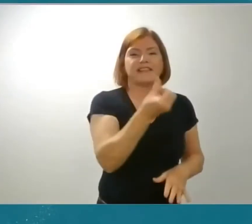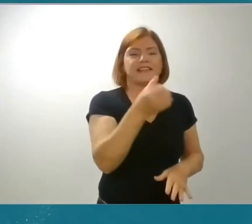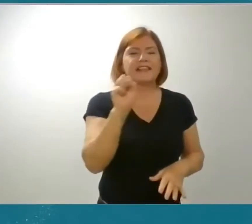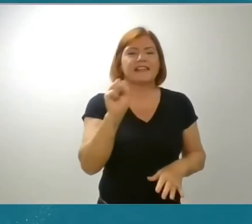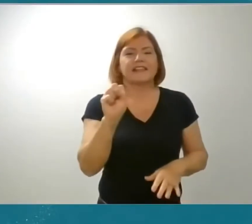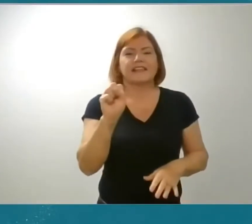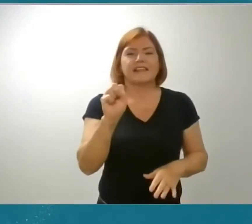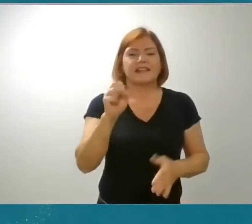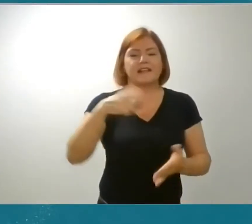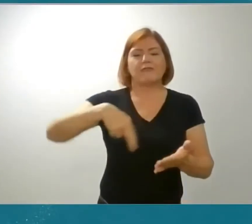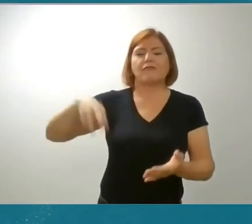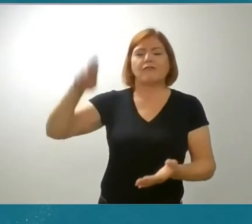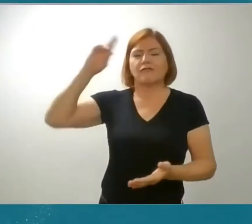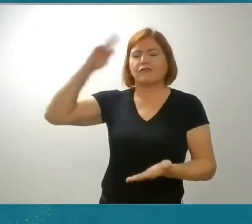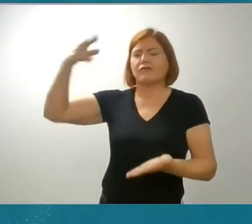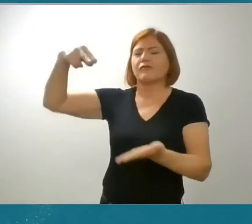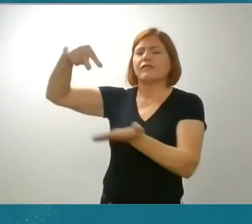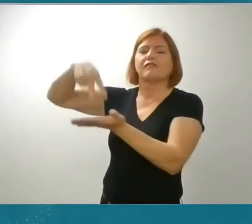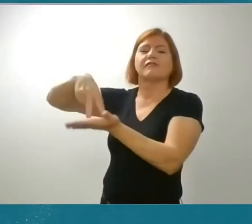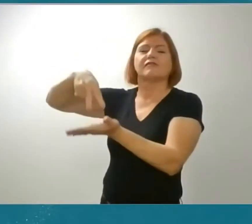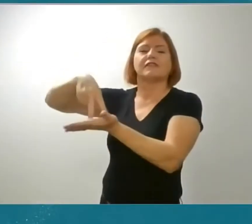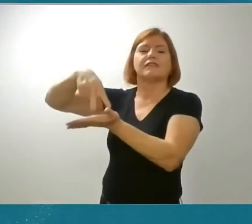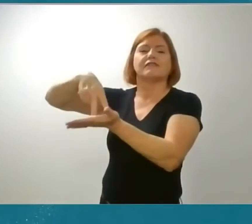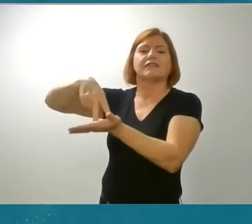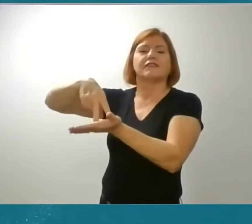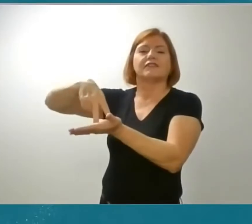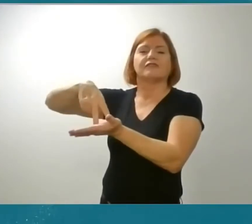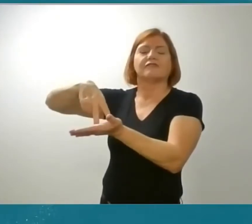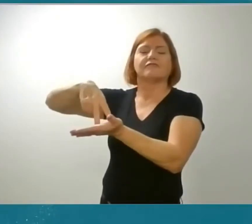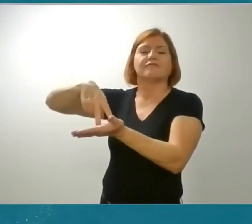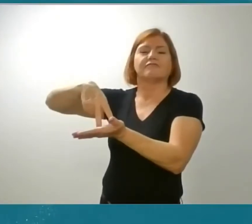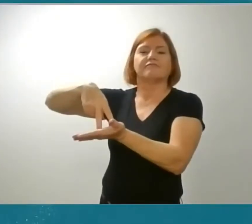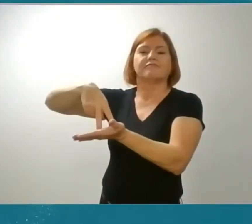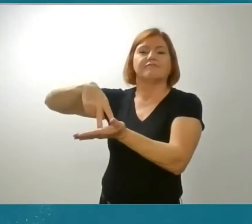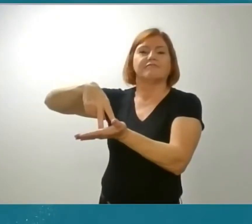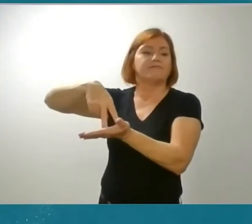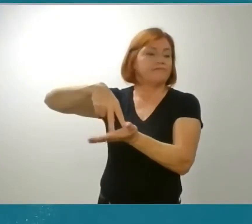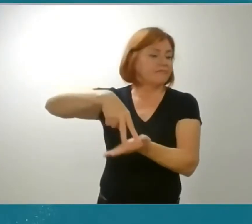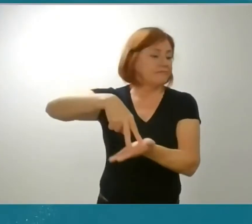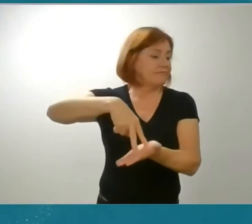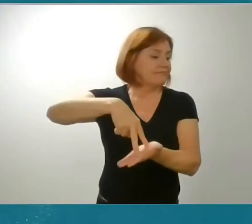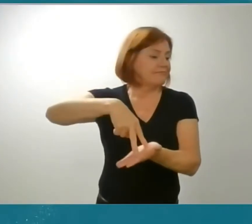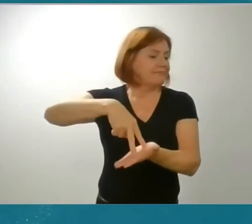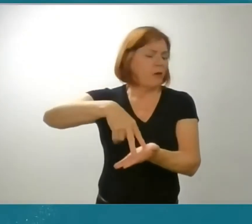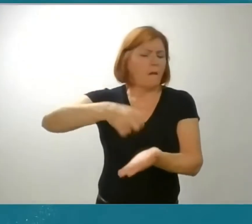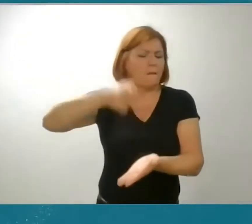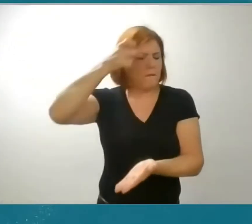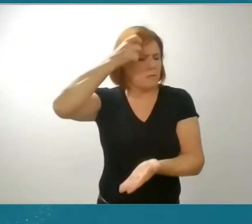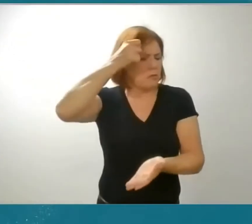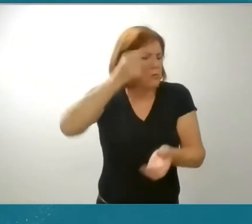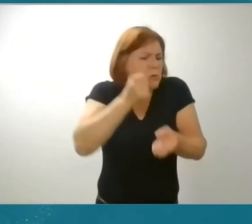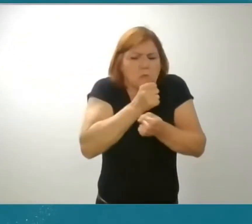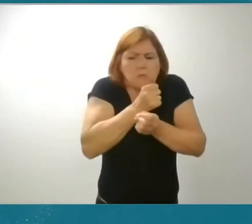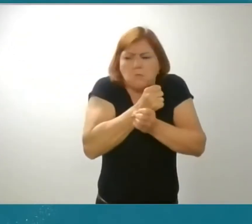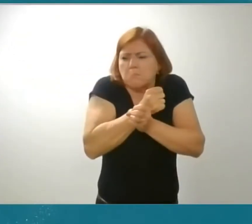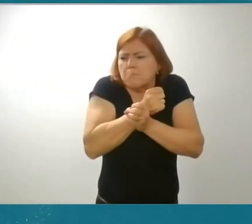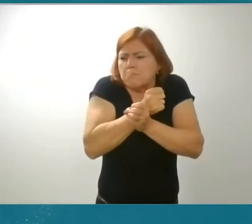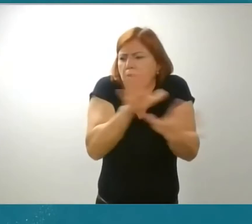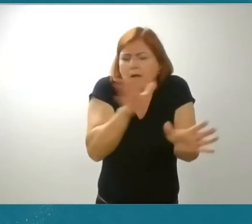não precisaremos mais das roupas sujas de sangue, né? Nós vamos reinar com Cristo durante 1000 anos. Porque